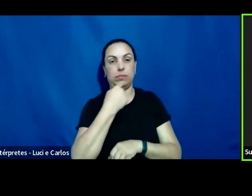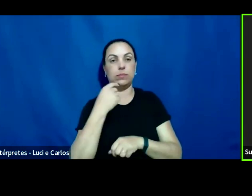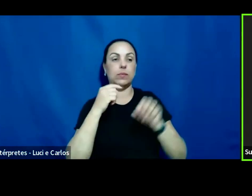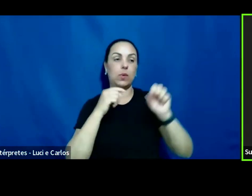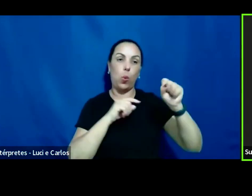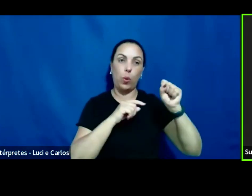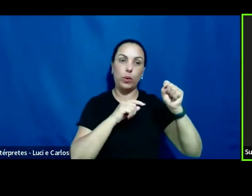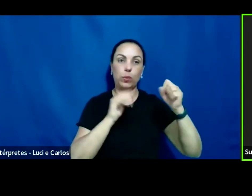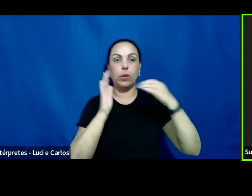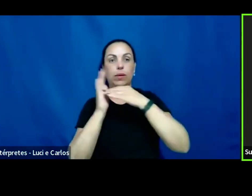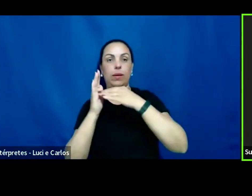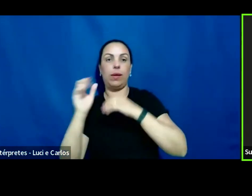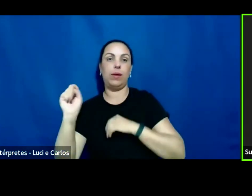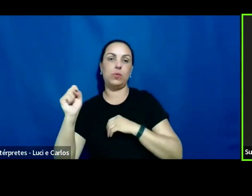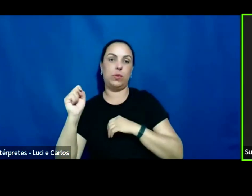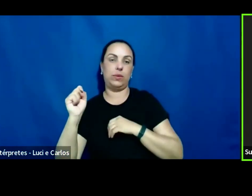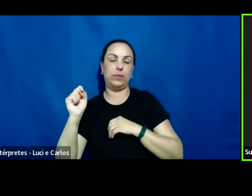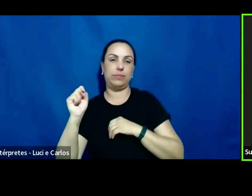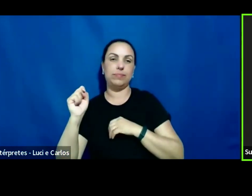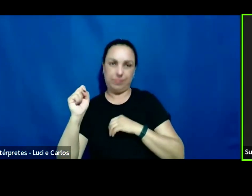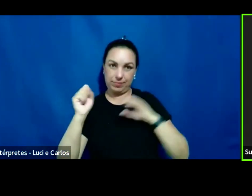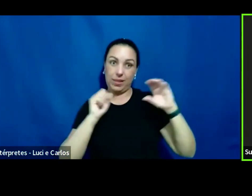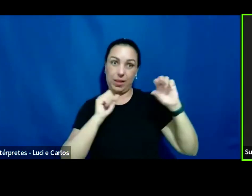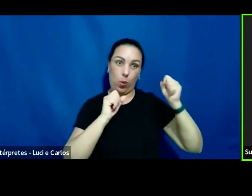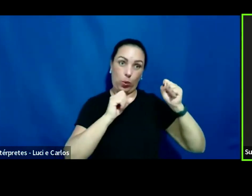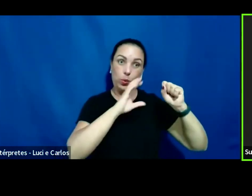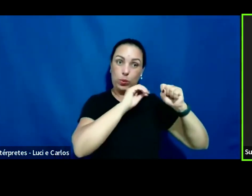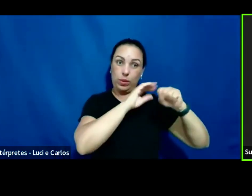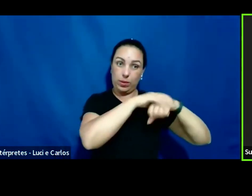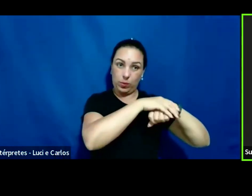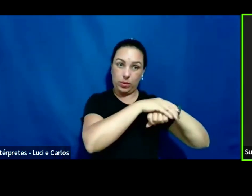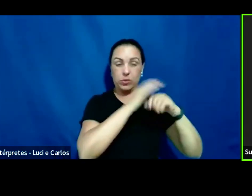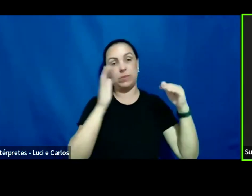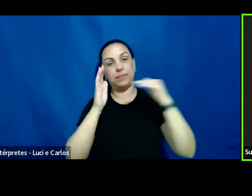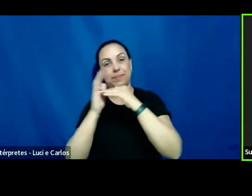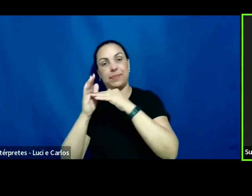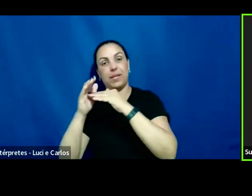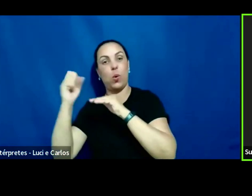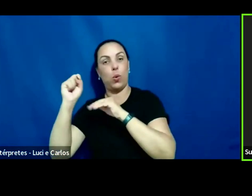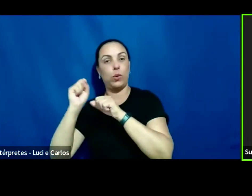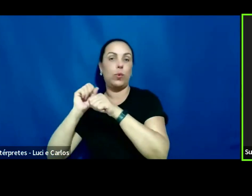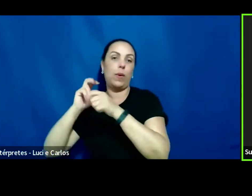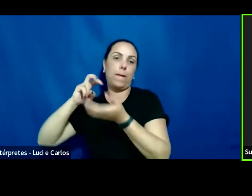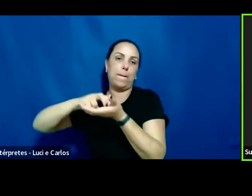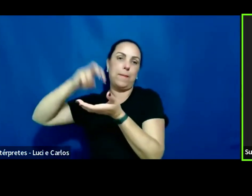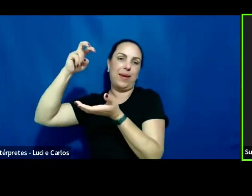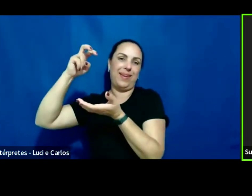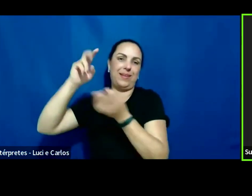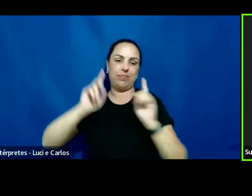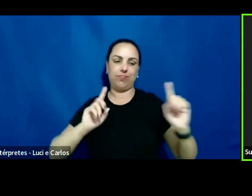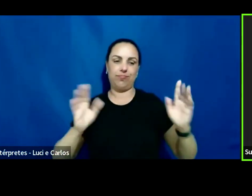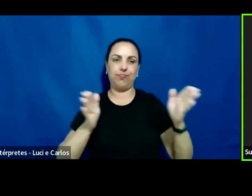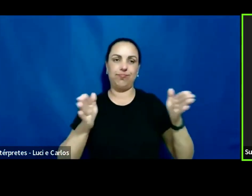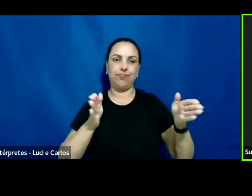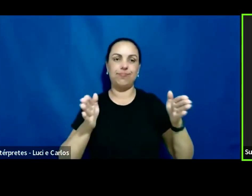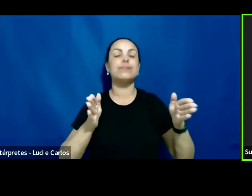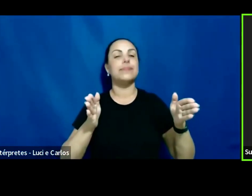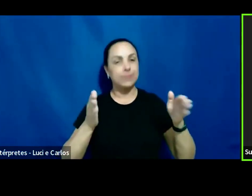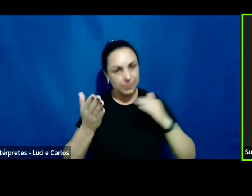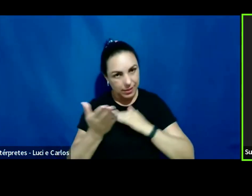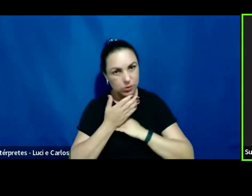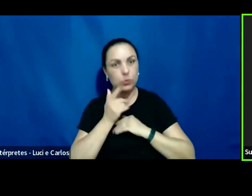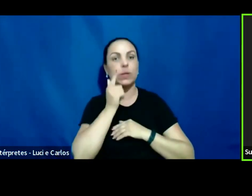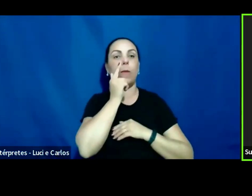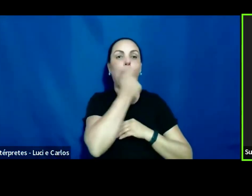4 da manhã e tomar o seu café da manhã. Então, assim, passava mais tempo em jejum. Por isso que as pessoas viviam mais. Então, o